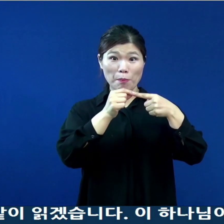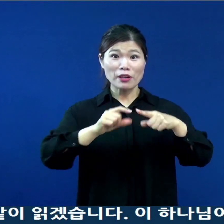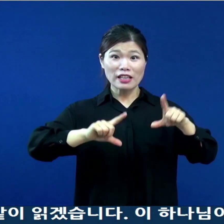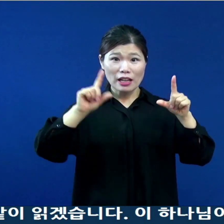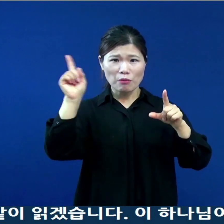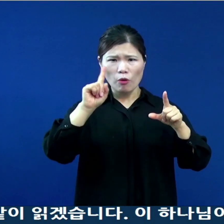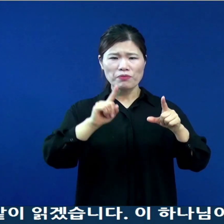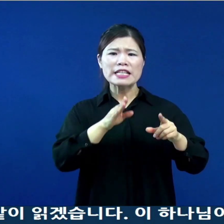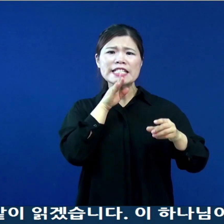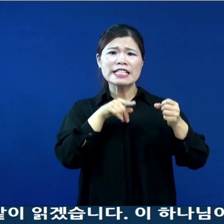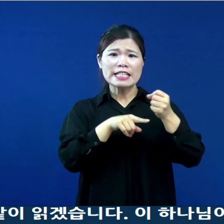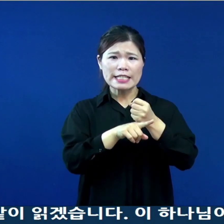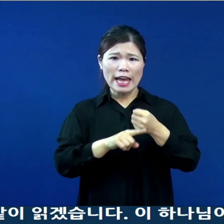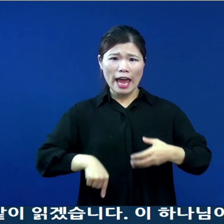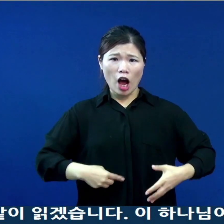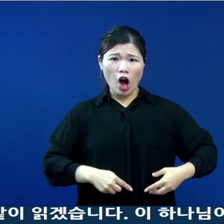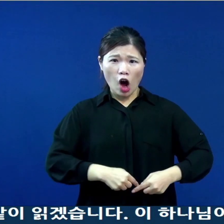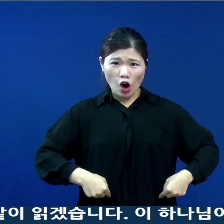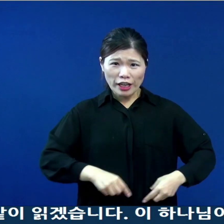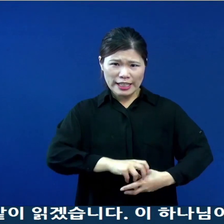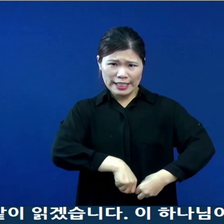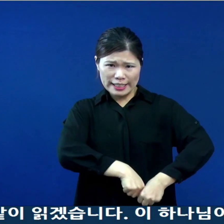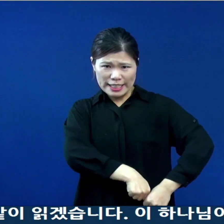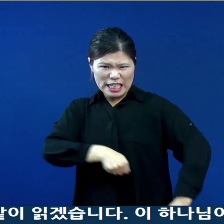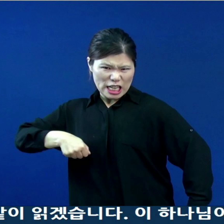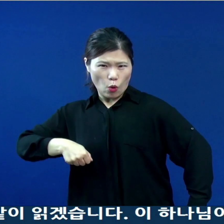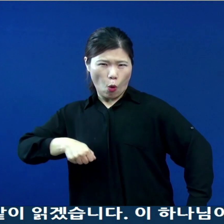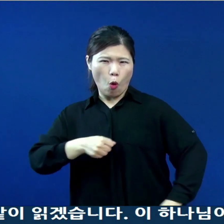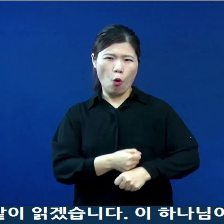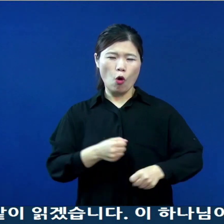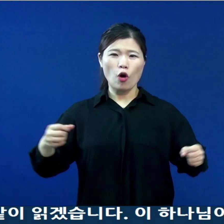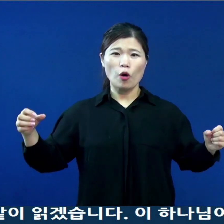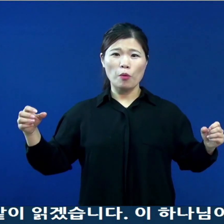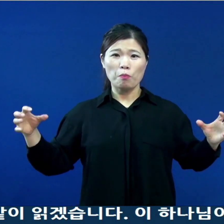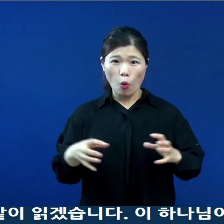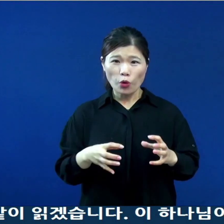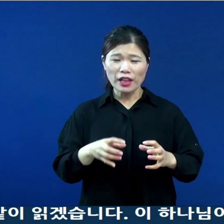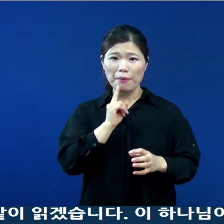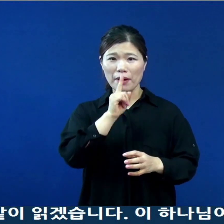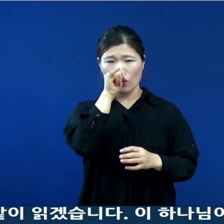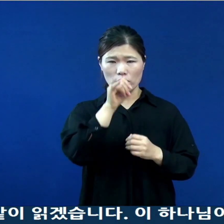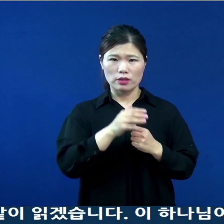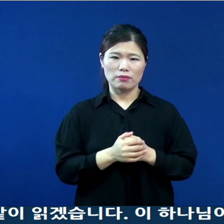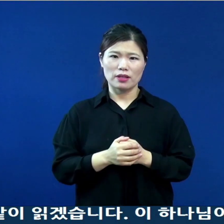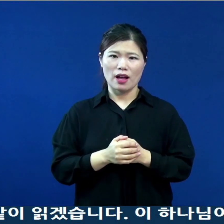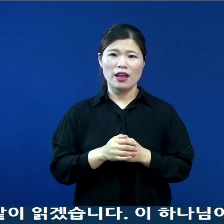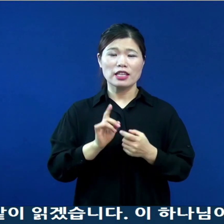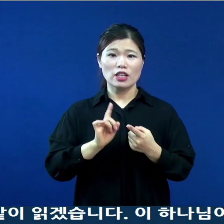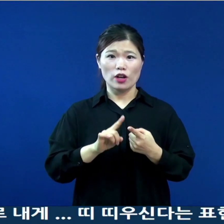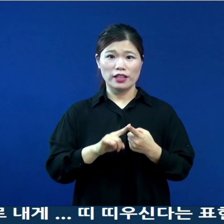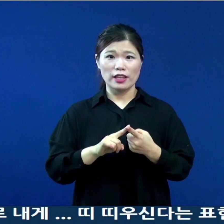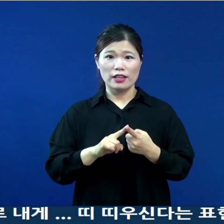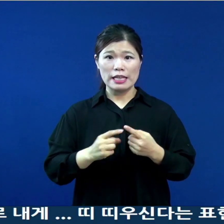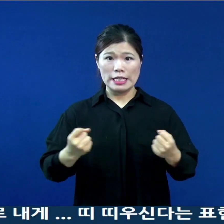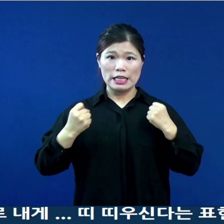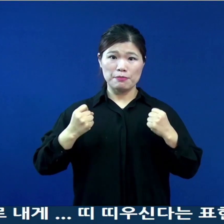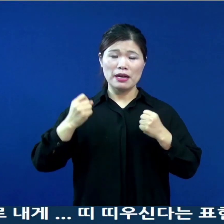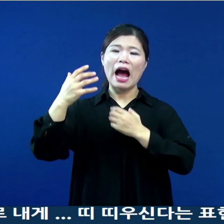힘을 모은다는 겁니다. 하나님이 띠우신다라는 수동용어로 쓴 것은 힘을 제공하신다, 이런